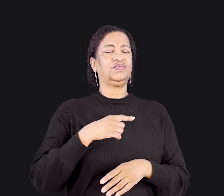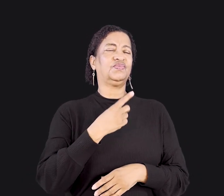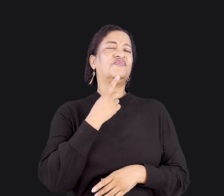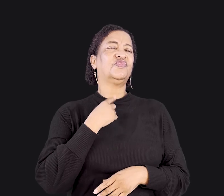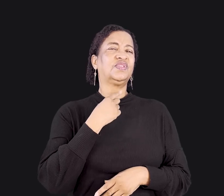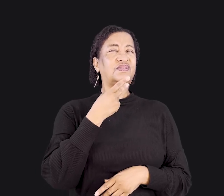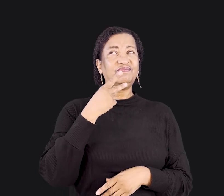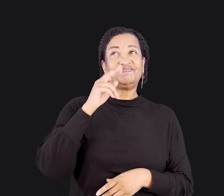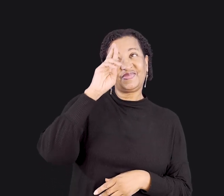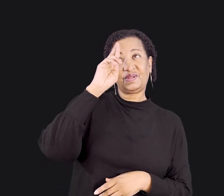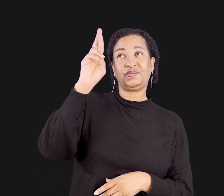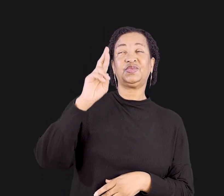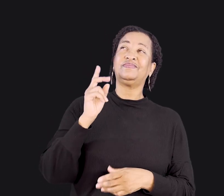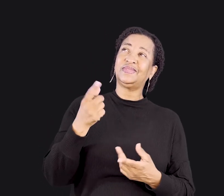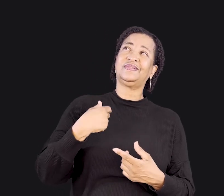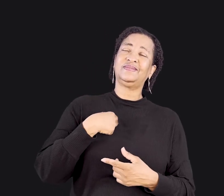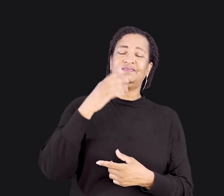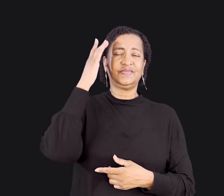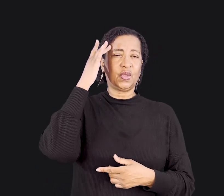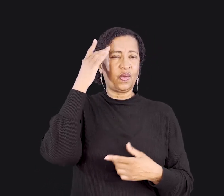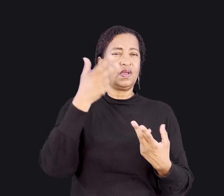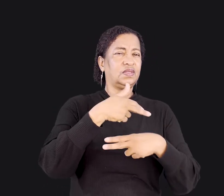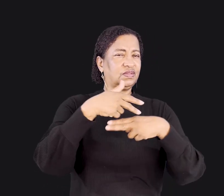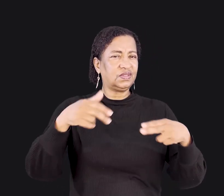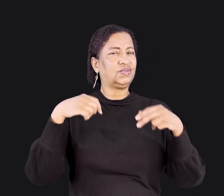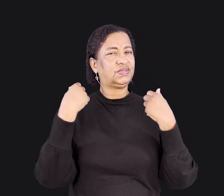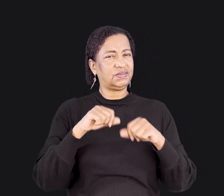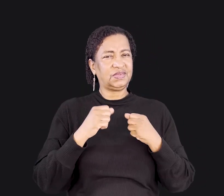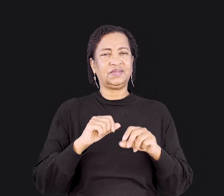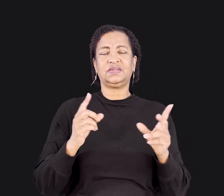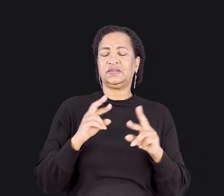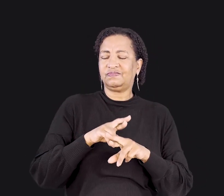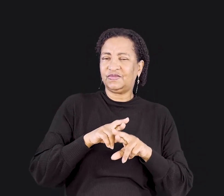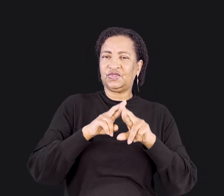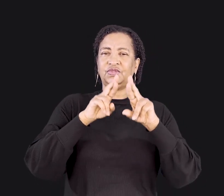Senhor. Espera aí, Deus, eu acho que as coisas têm de ser completamente